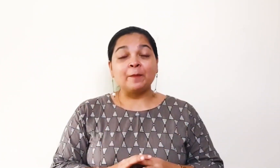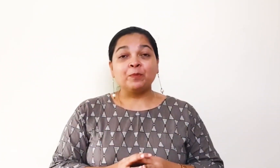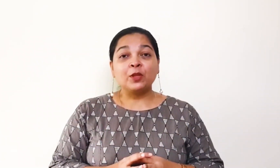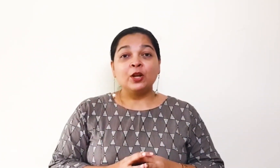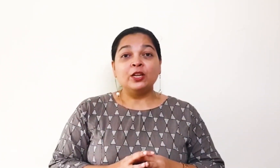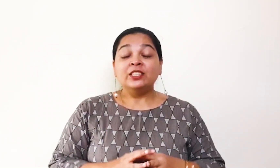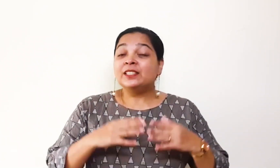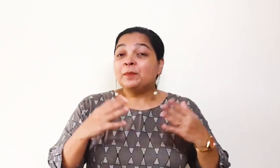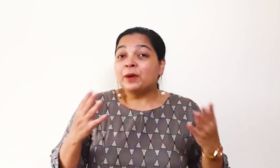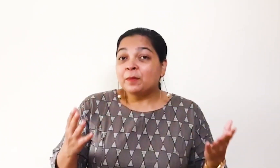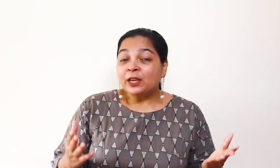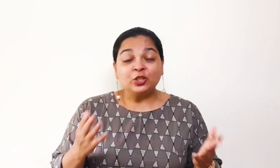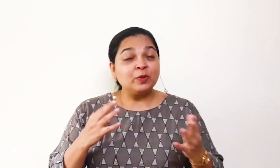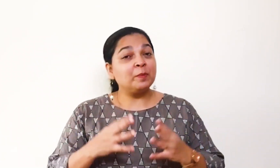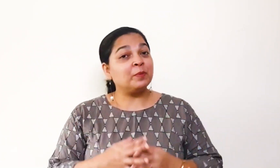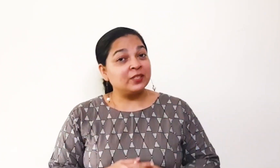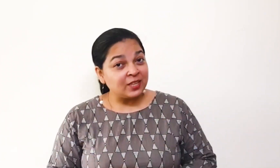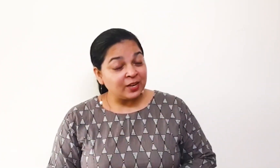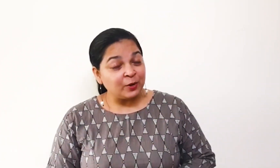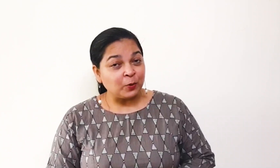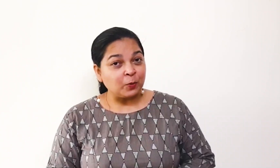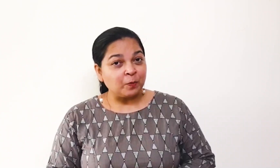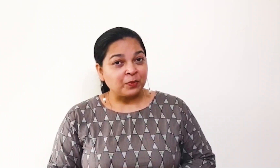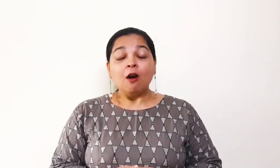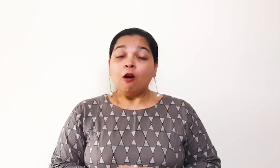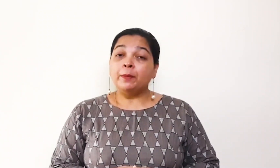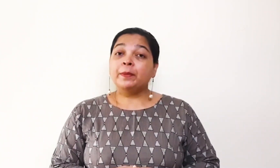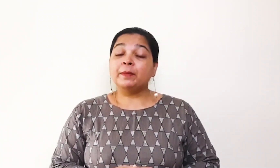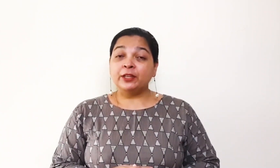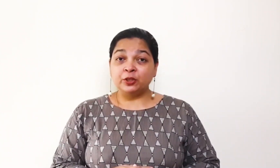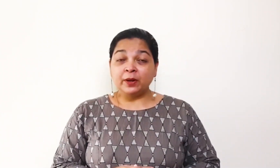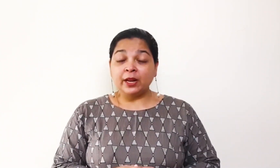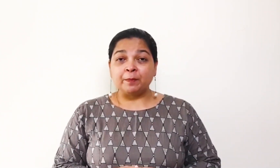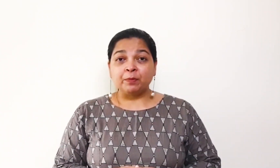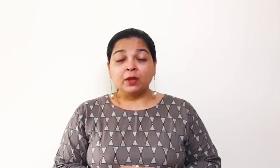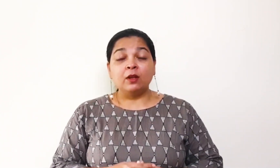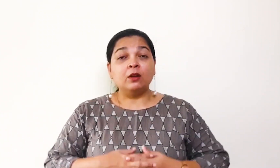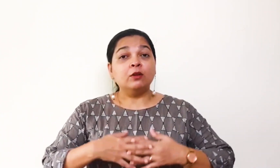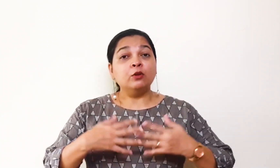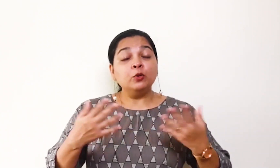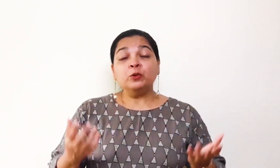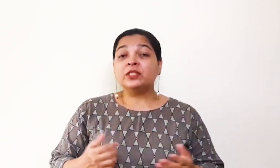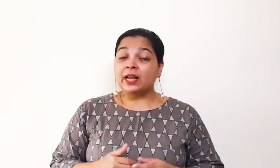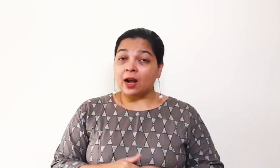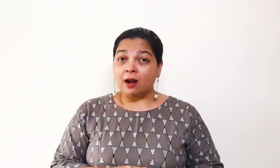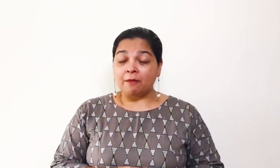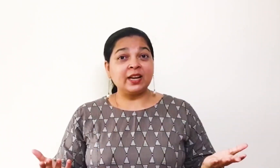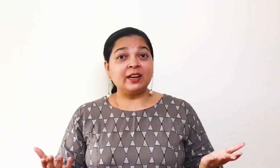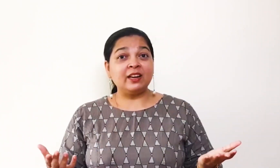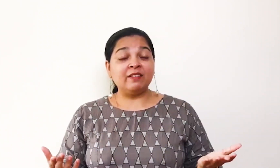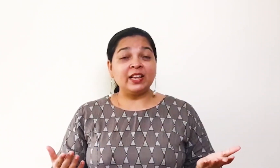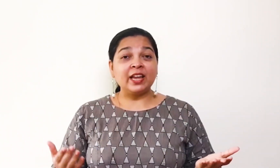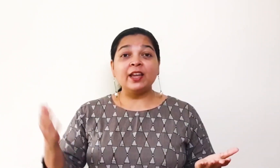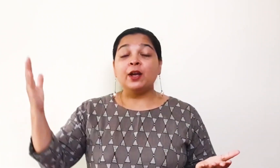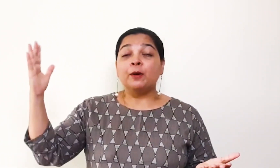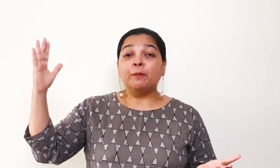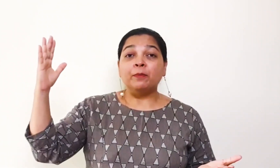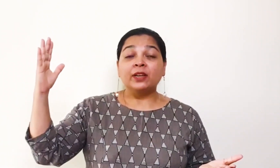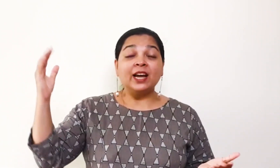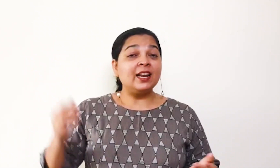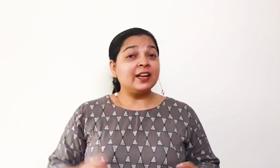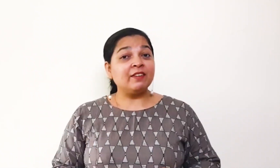ଯାହାକି ପରମେଶ୍ୱରଙ୍କ ଦୃଷ୍ଟିରେ ଉତ୍ତମ ଅଟେ। ଆଉ ପରମେଶ୍ୱର ନୋହଙ୍କୁ କହିଲେ ସେ ପୃଥିବୀ